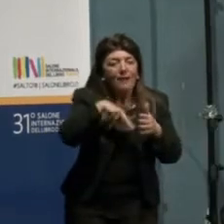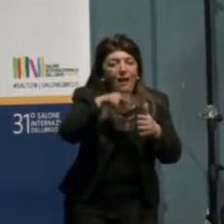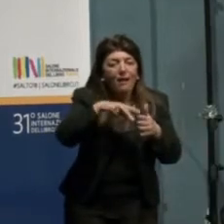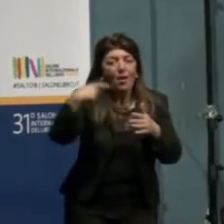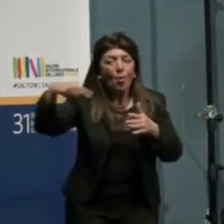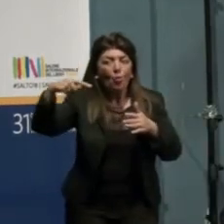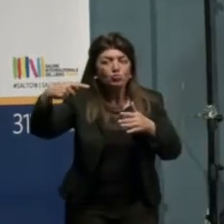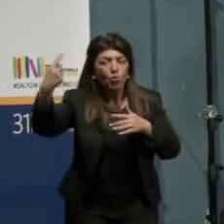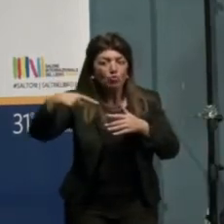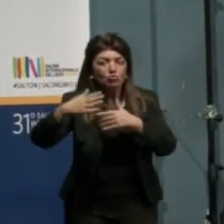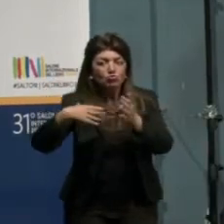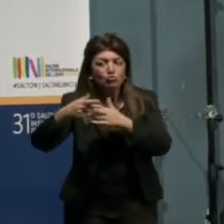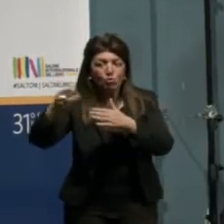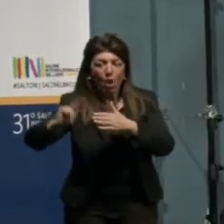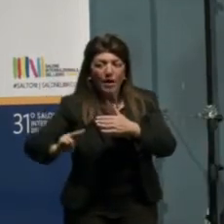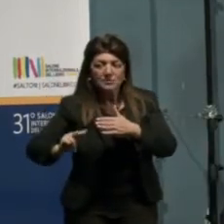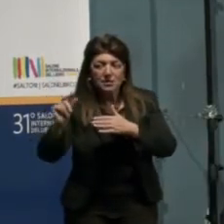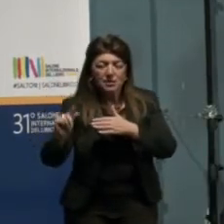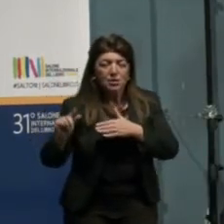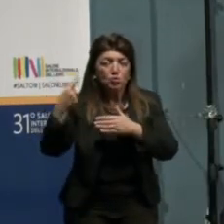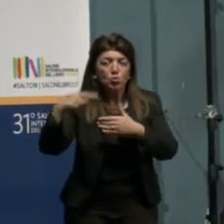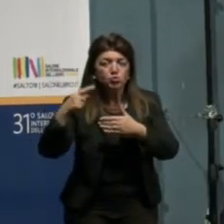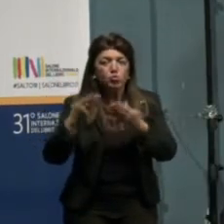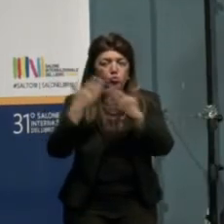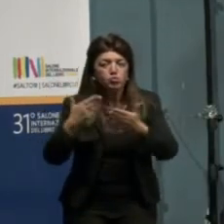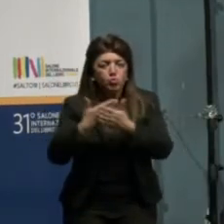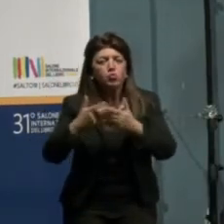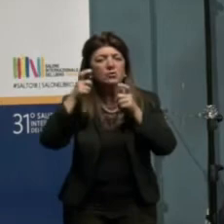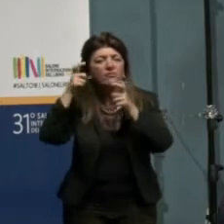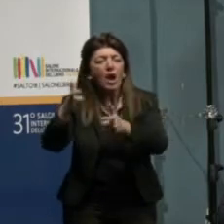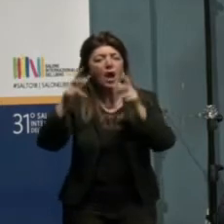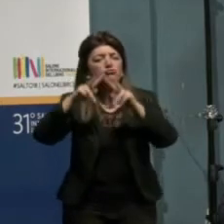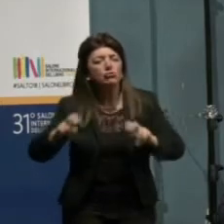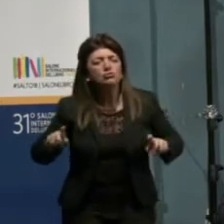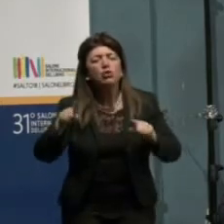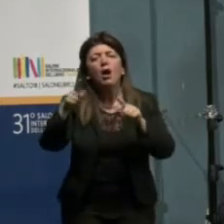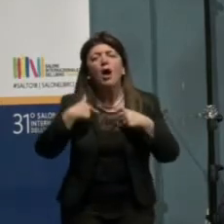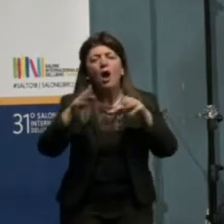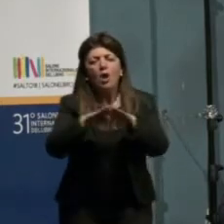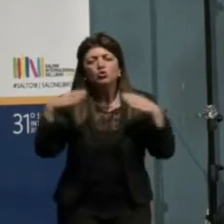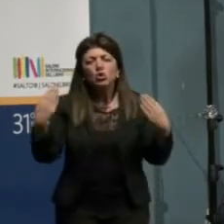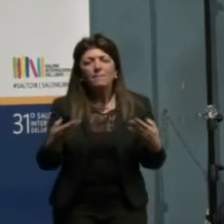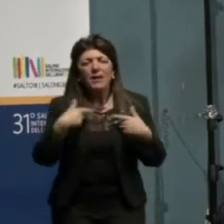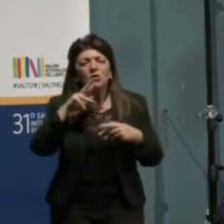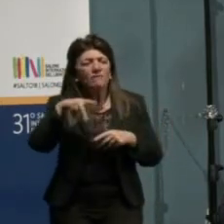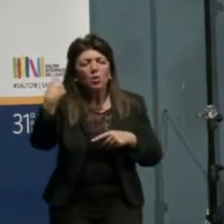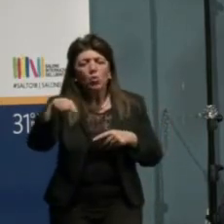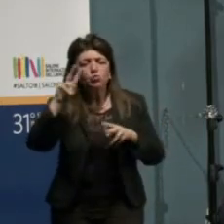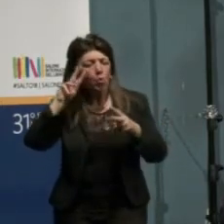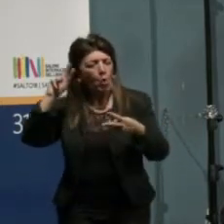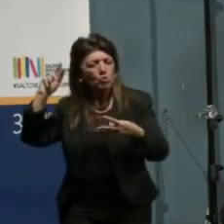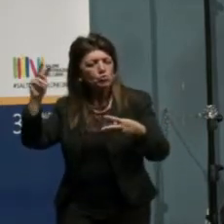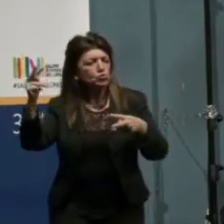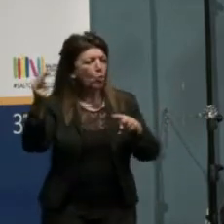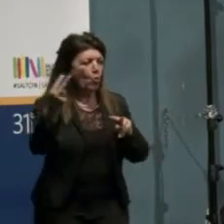accumulato nei suoi studi nei suoi viaggi nella sua ricerca tramite lo abbiamo scoperto quanto è prezioso questo sguardo quanto è